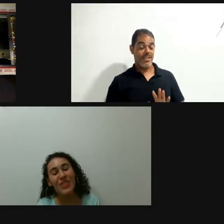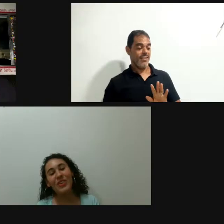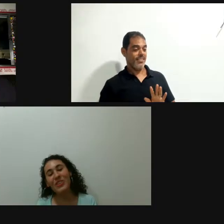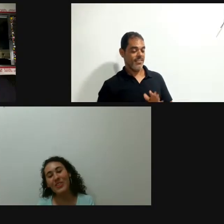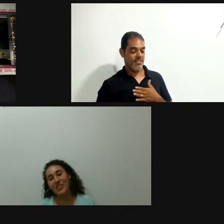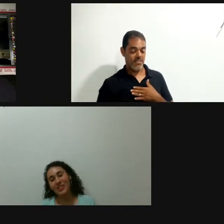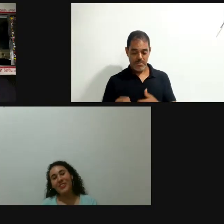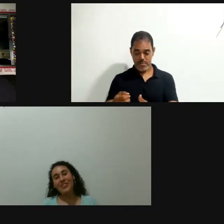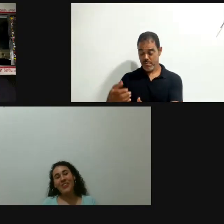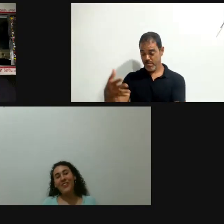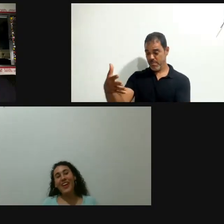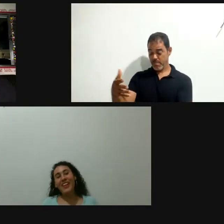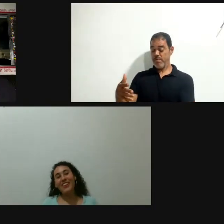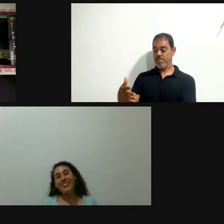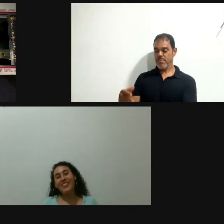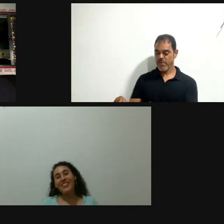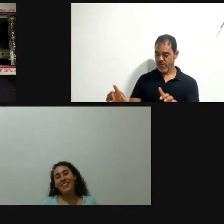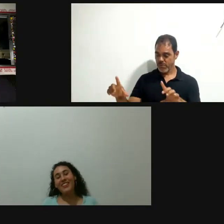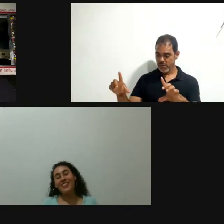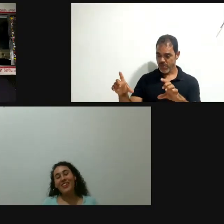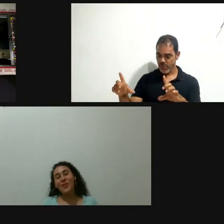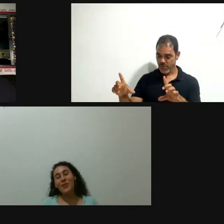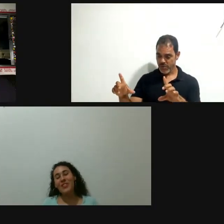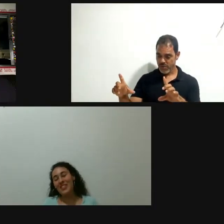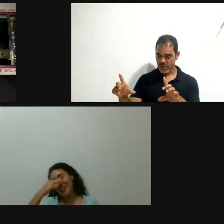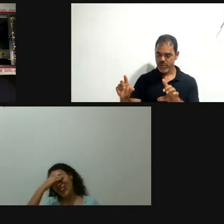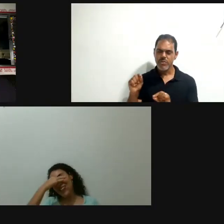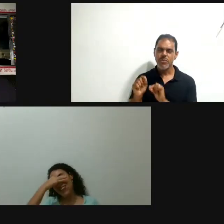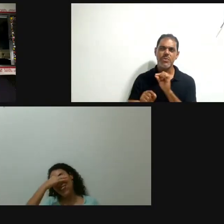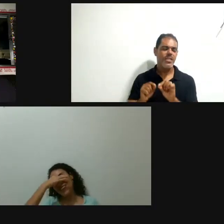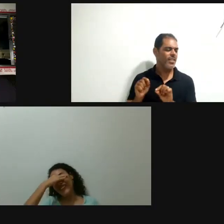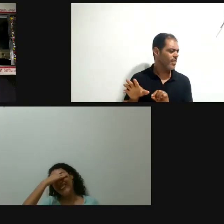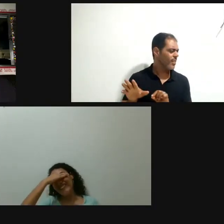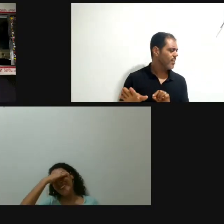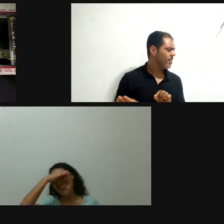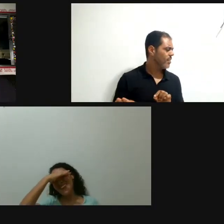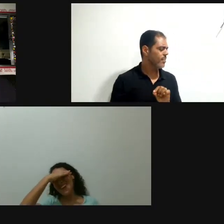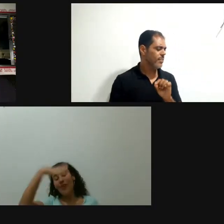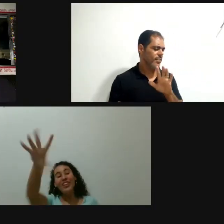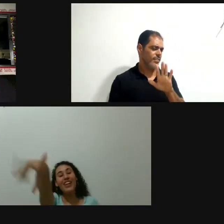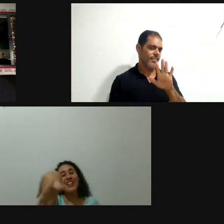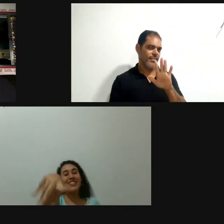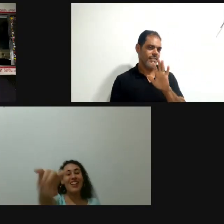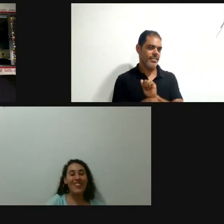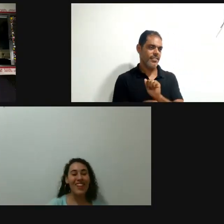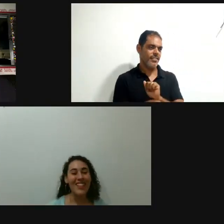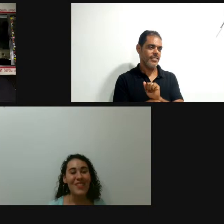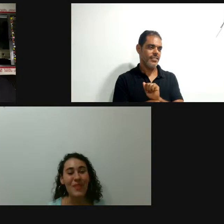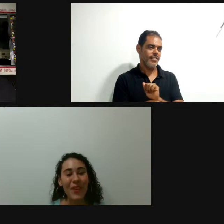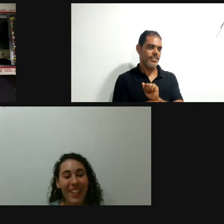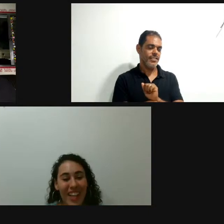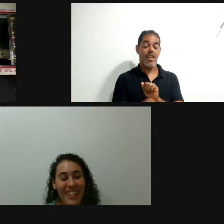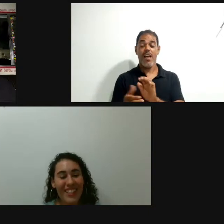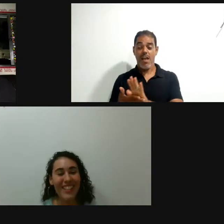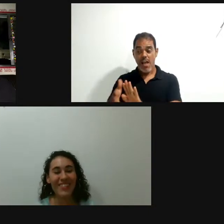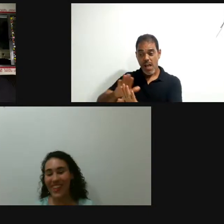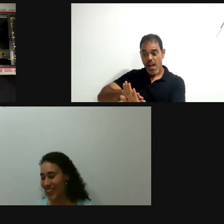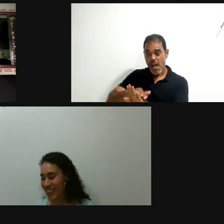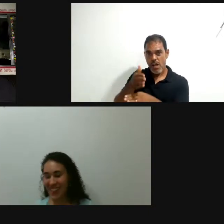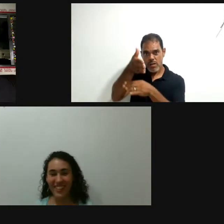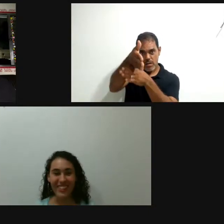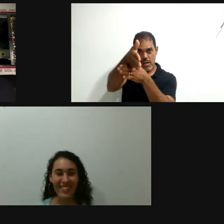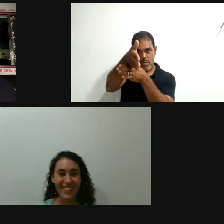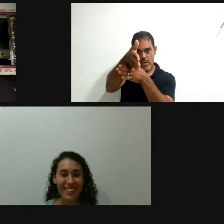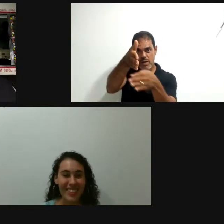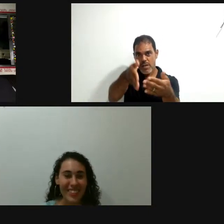as fotos do, como eu posso dizer? Parabéns, pessoal, da hora. Por trás das